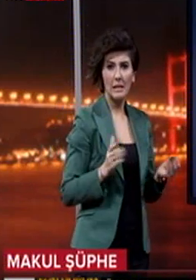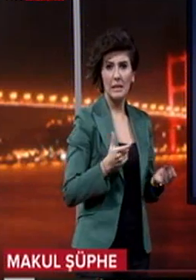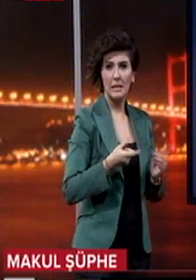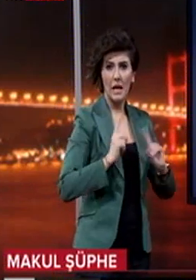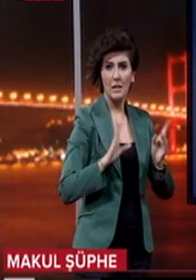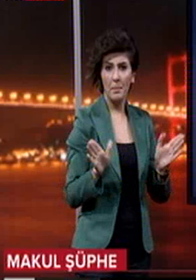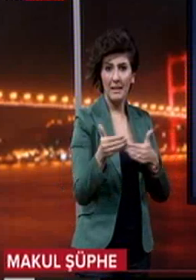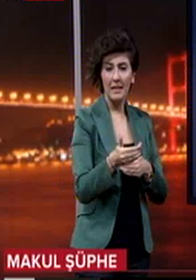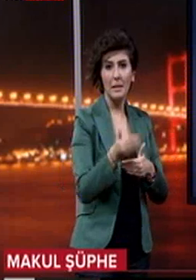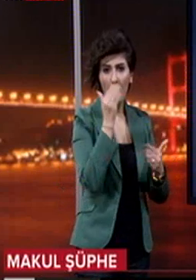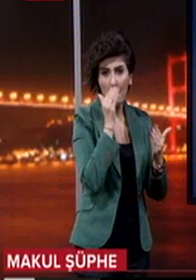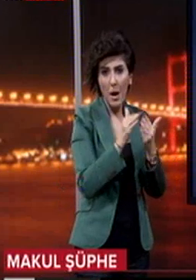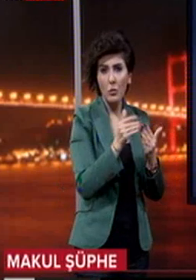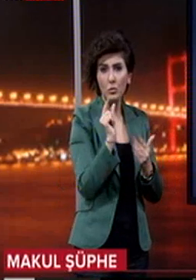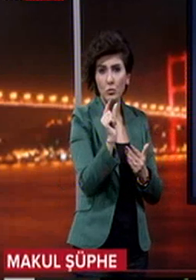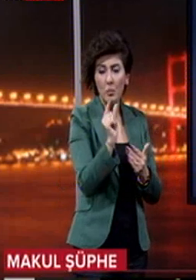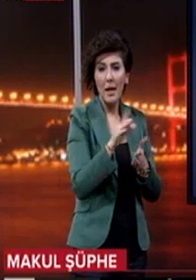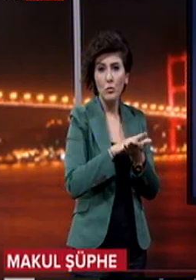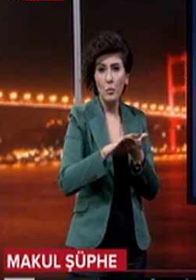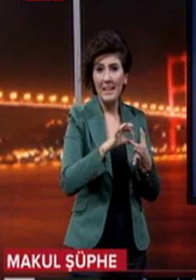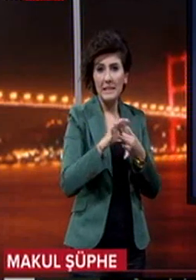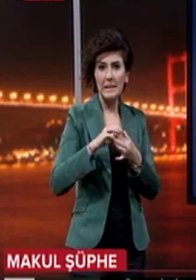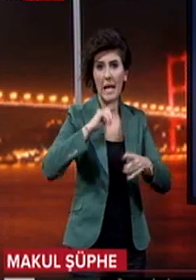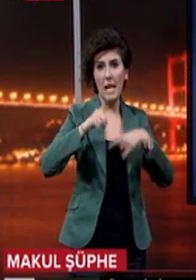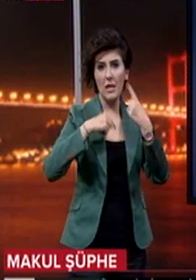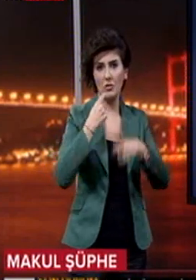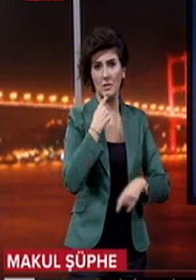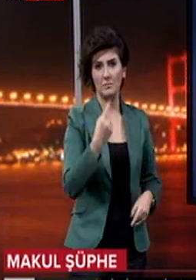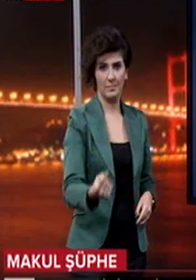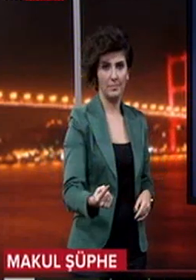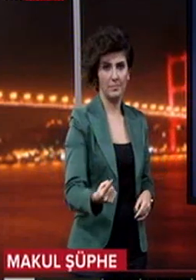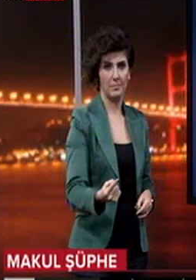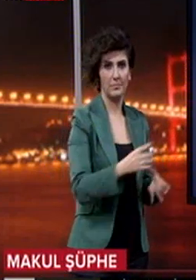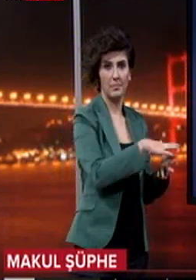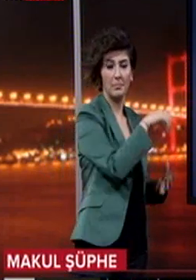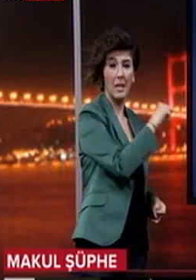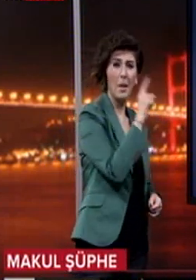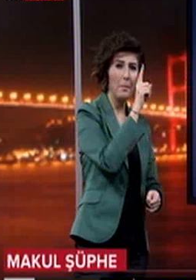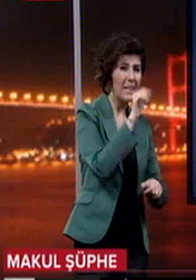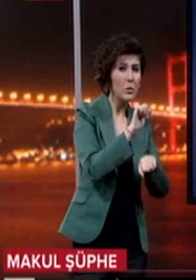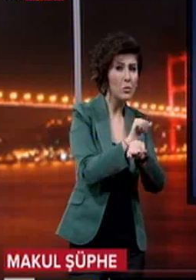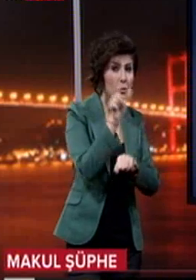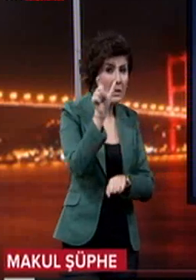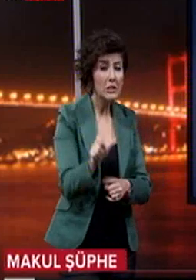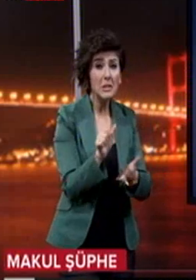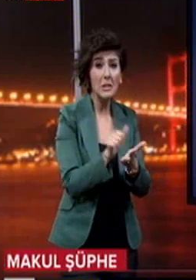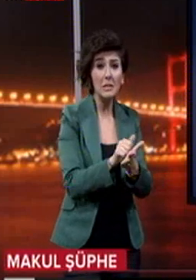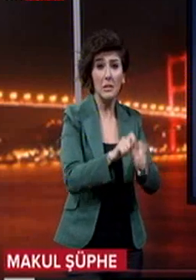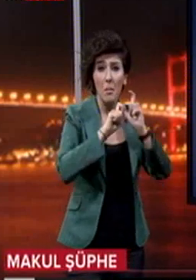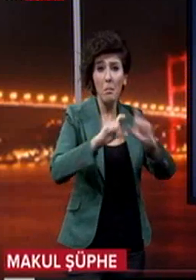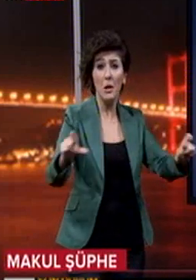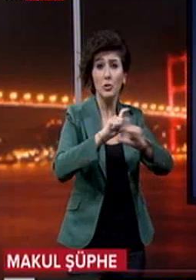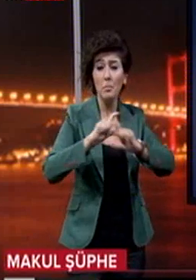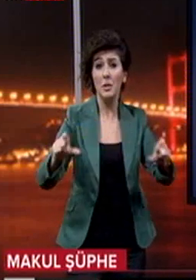paketindeki makul şüphe düzenlemesine ilişkin eleştirilere değindi. Oğuz'da biri tutuklanınca gazeteler